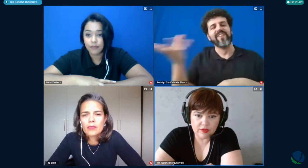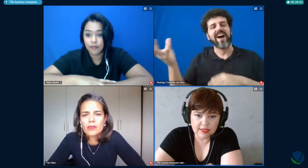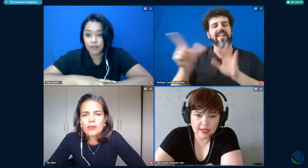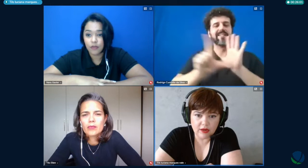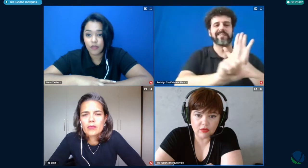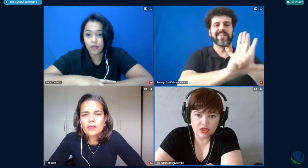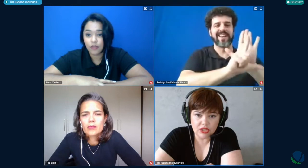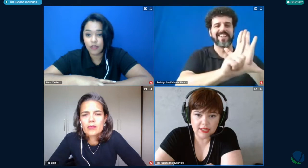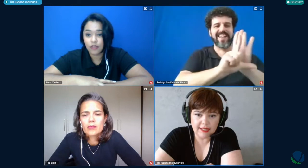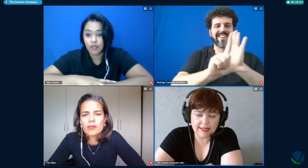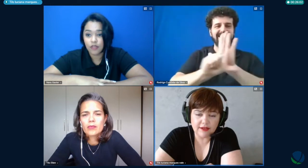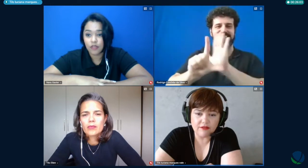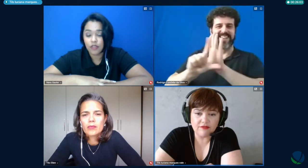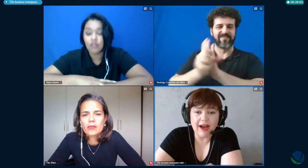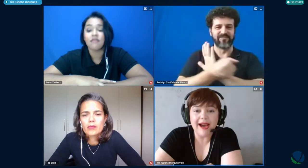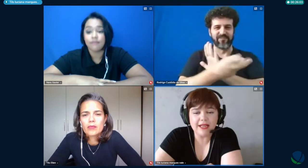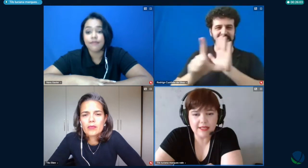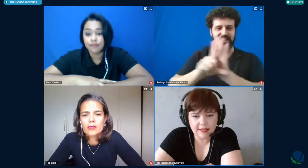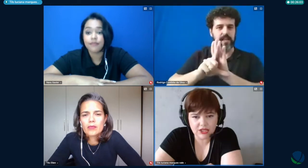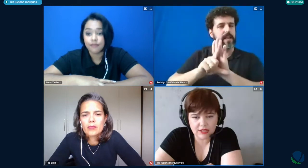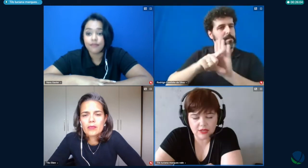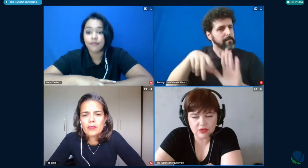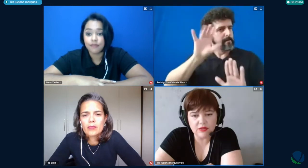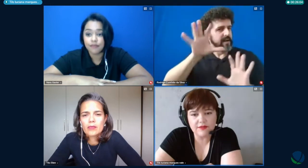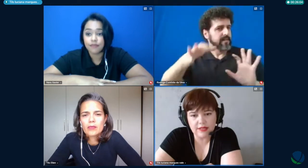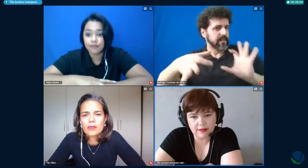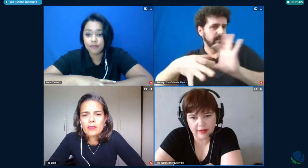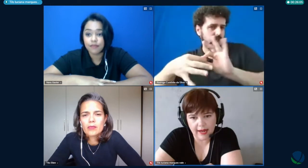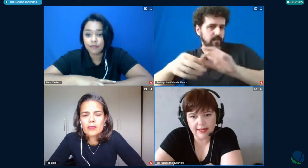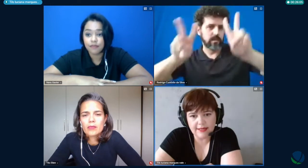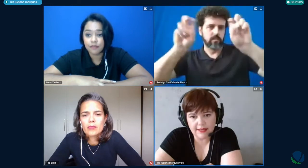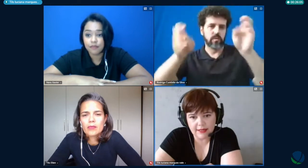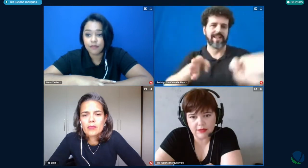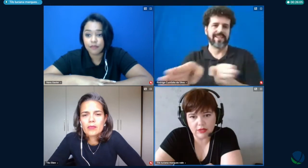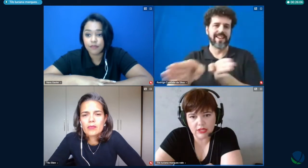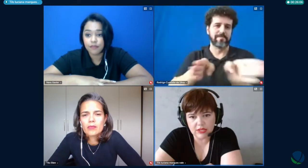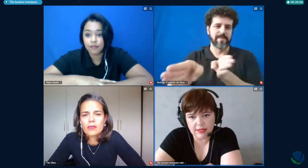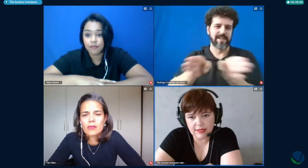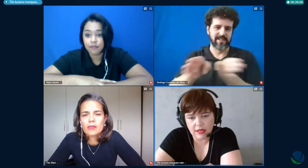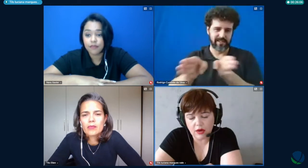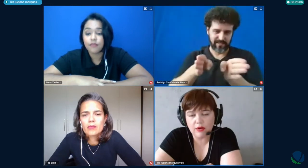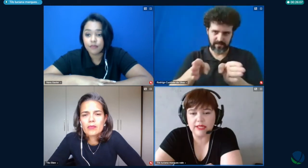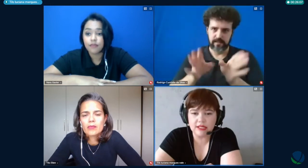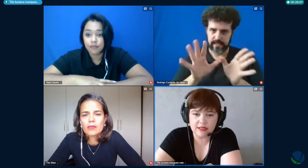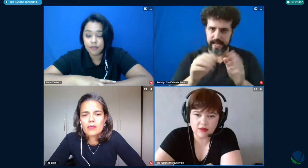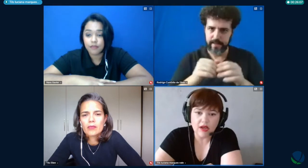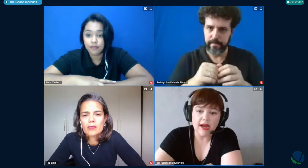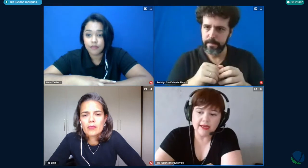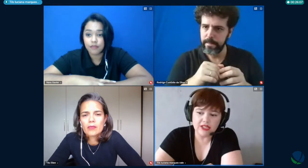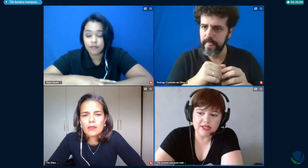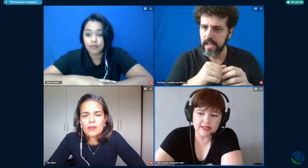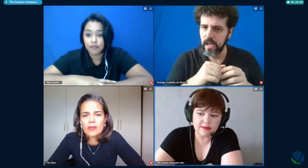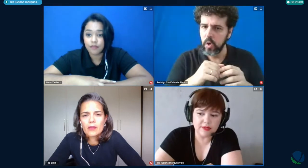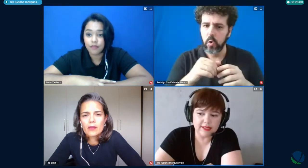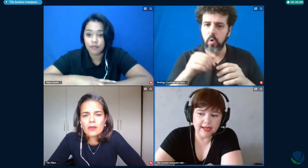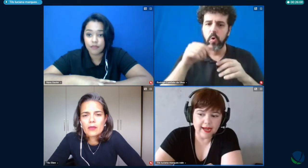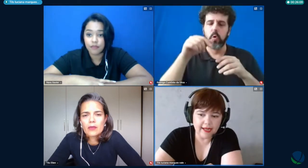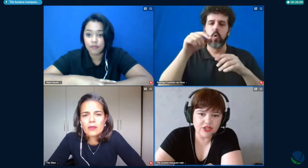quando você utiliza várias legislações, você traz essa questão da legislação, a